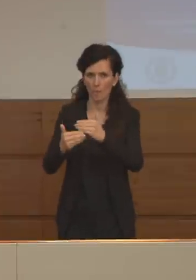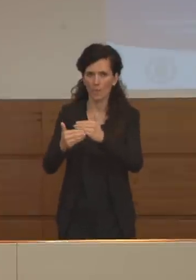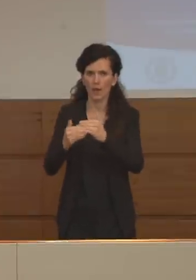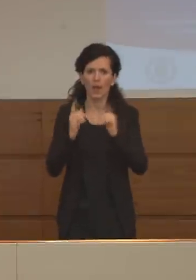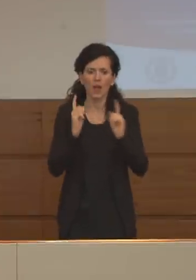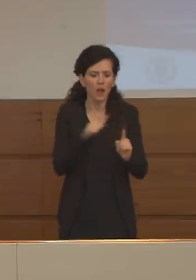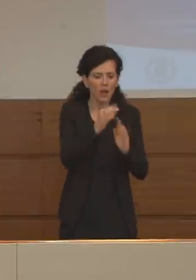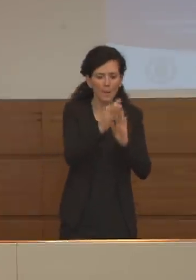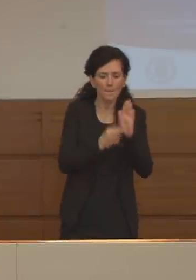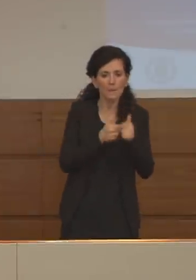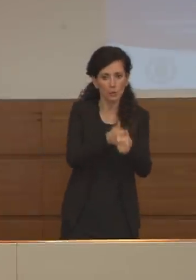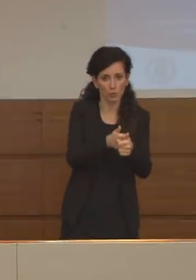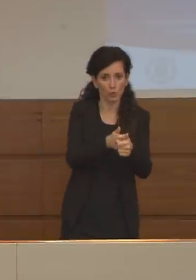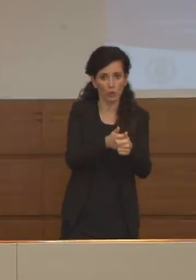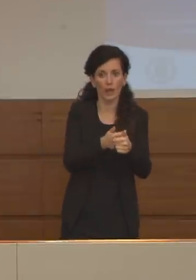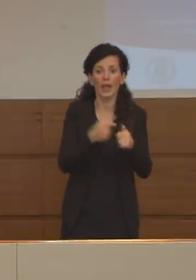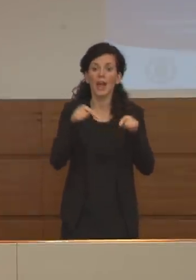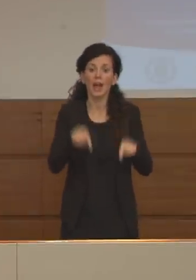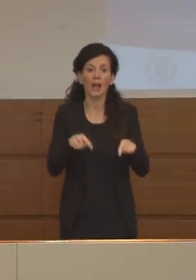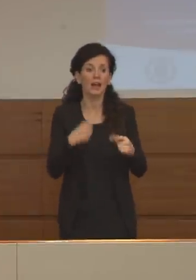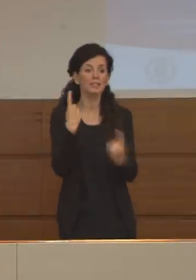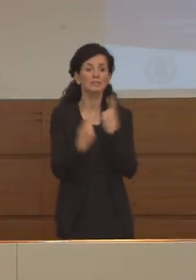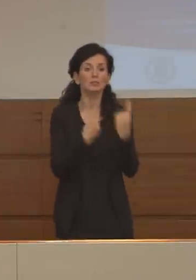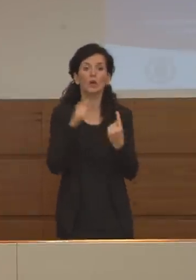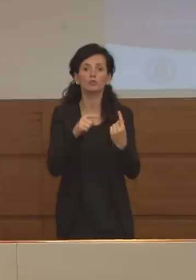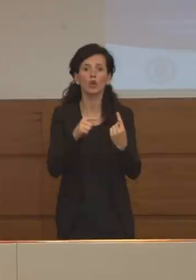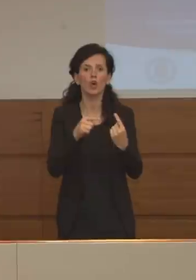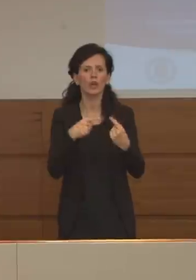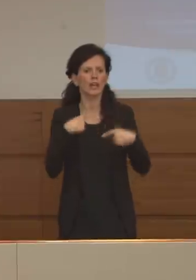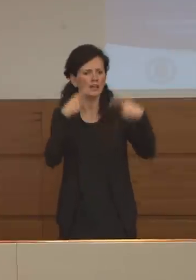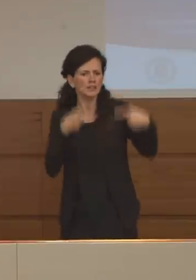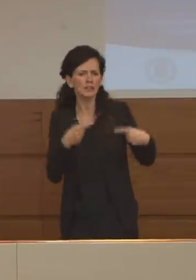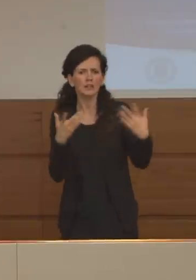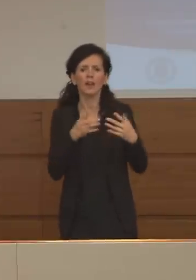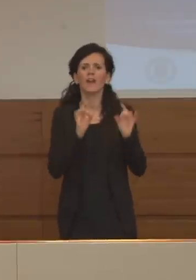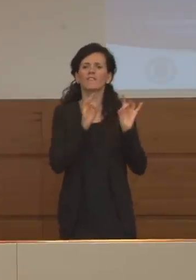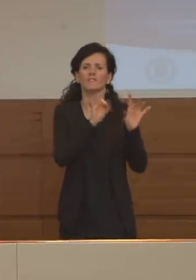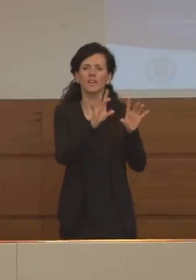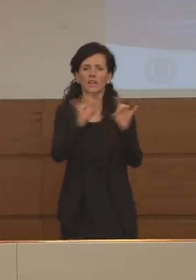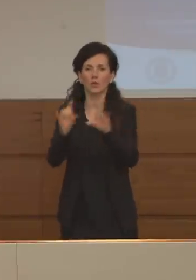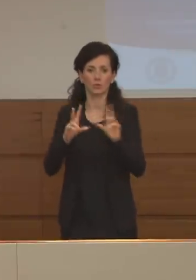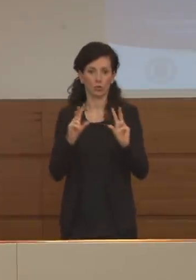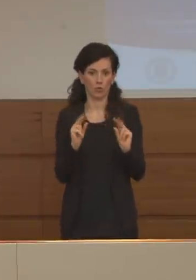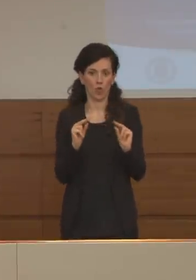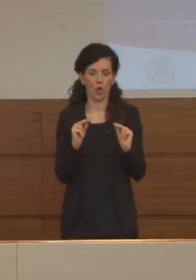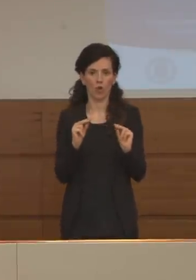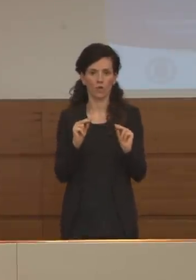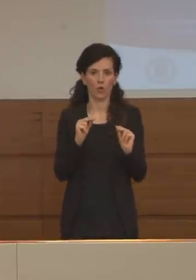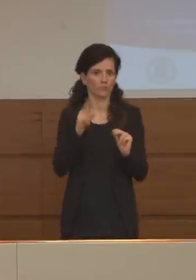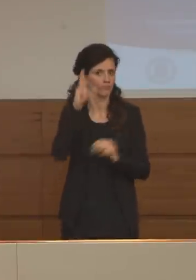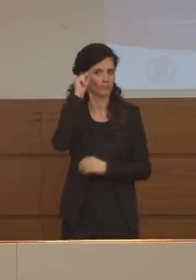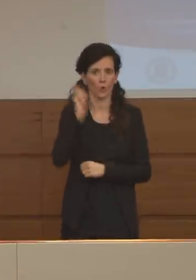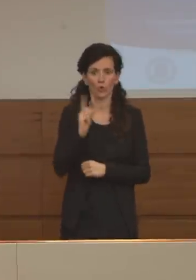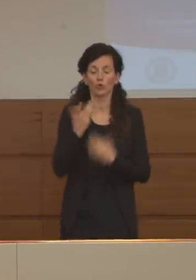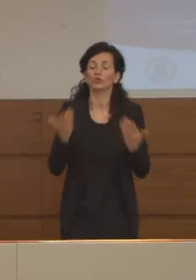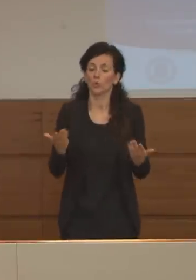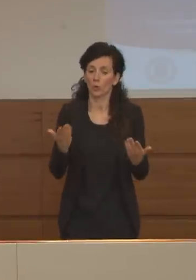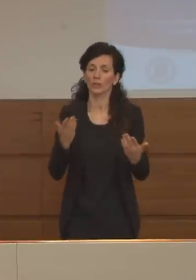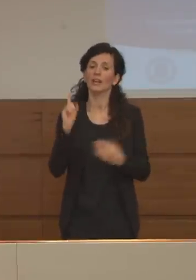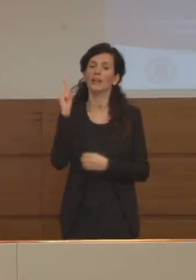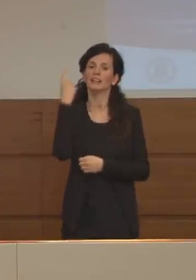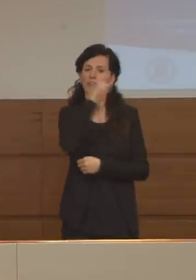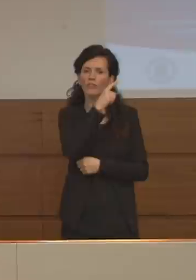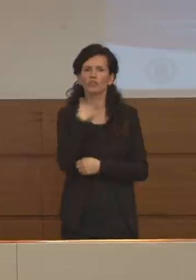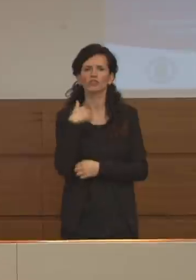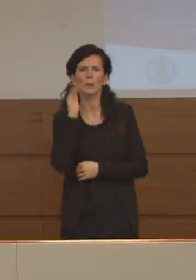quello che stiamo fronteggiando è un virus nuovo e per questo motivo è difficile fare previsioni ed